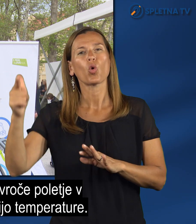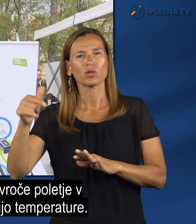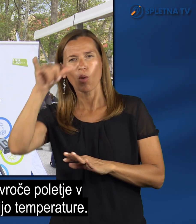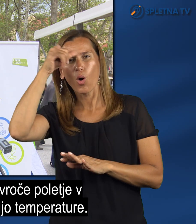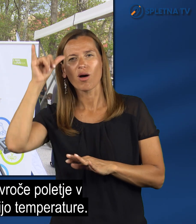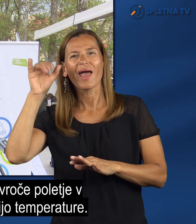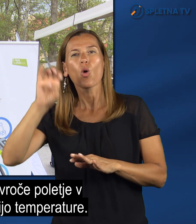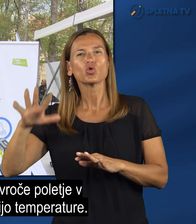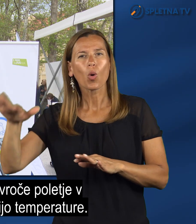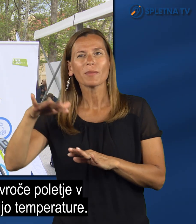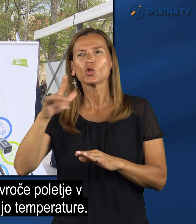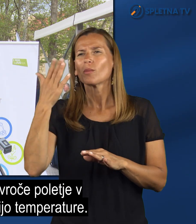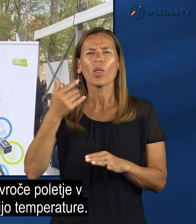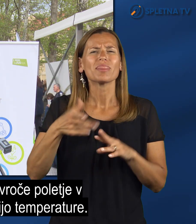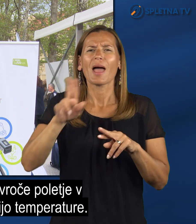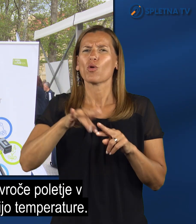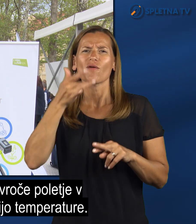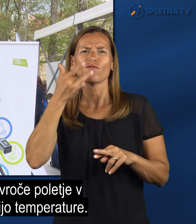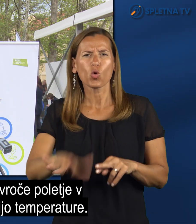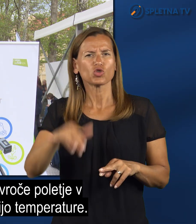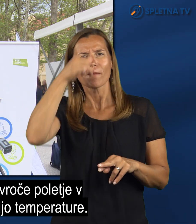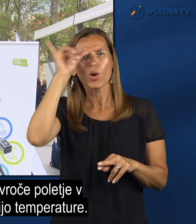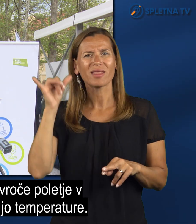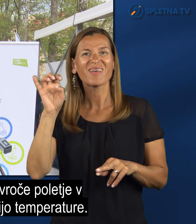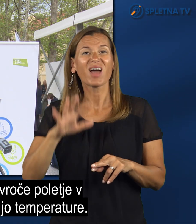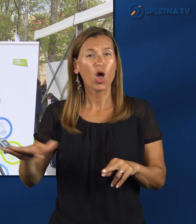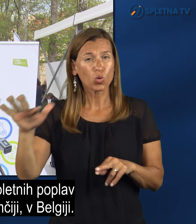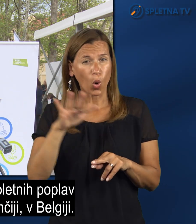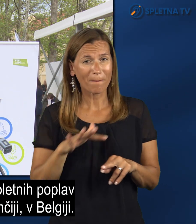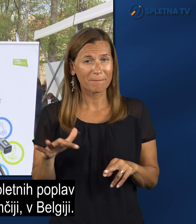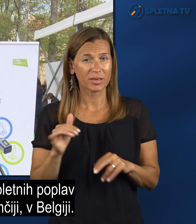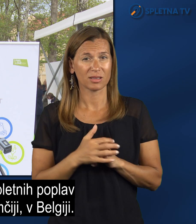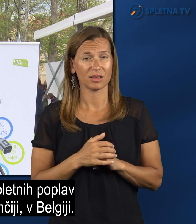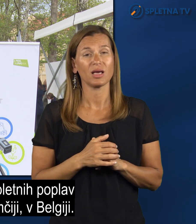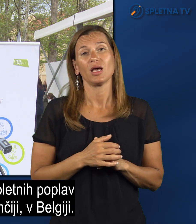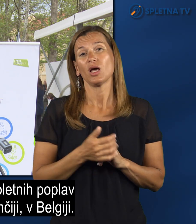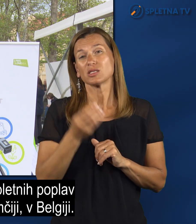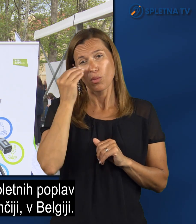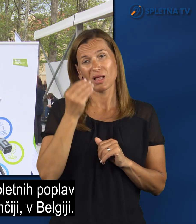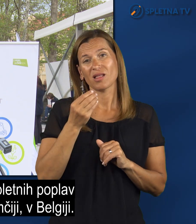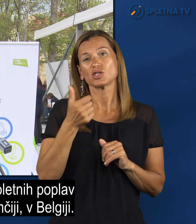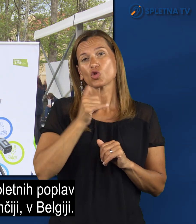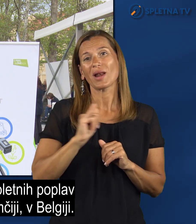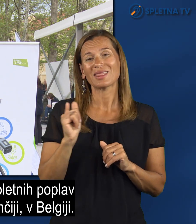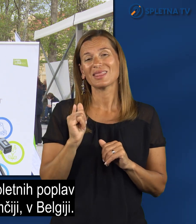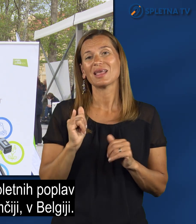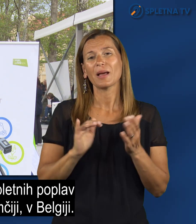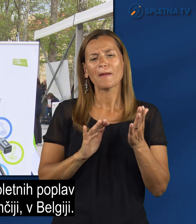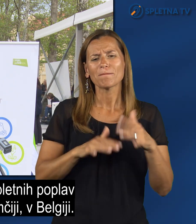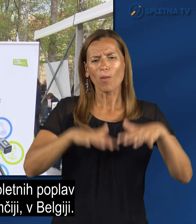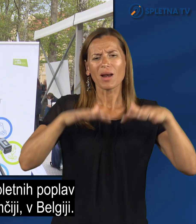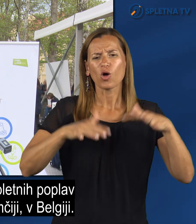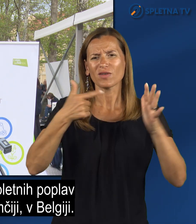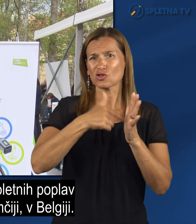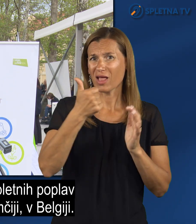najbolj vroče poletje v Evropi, odkar merijo temperature. Spomnite se stoletnih poplav leta 2021